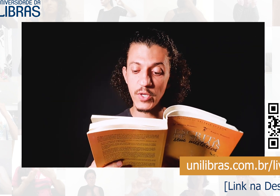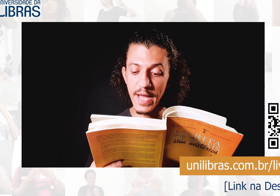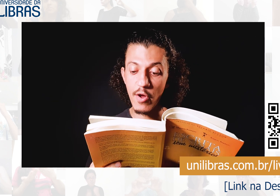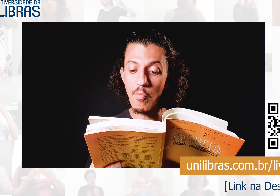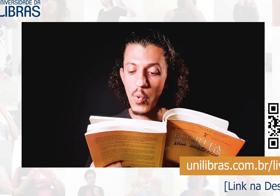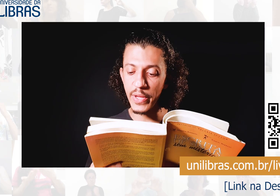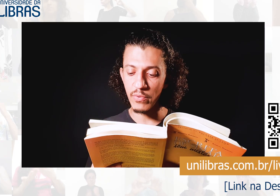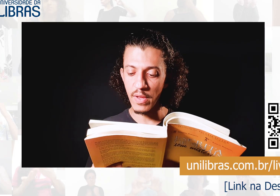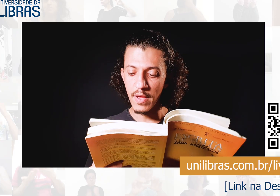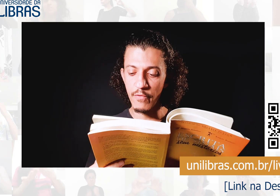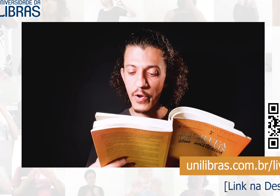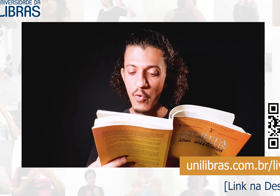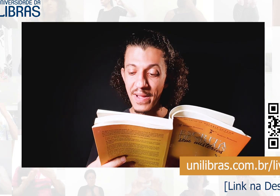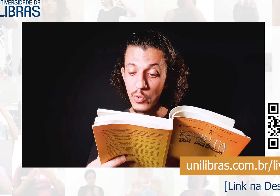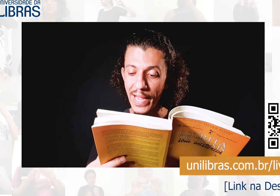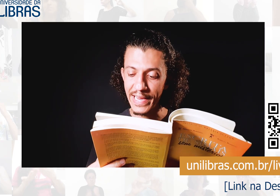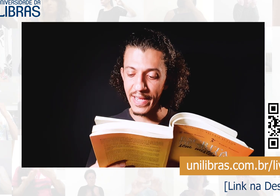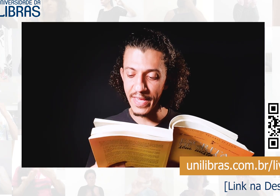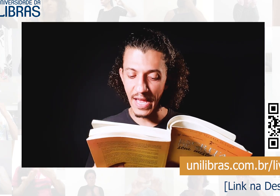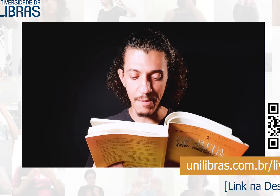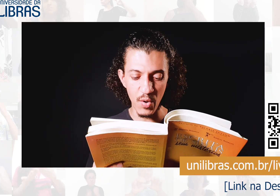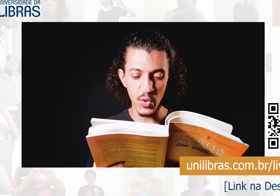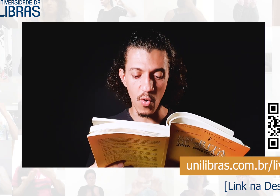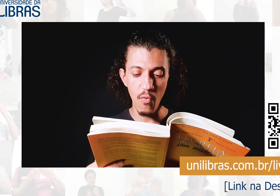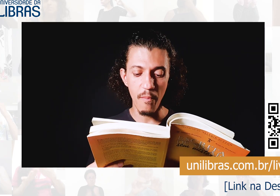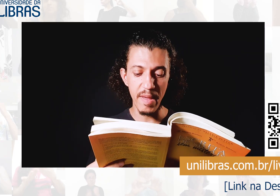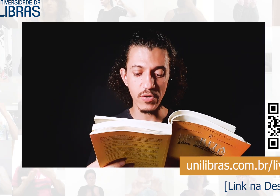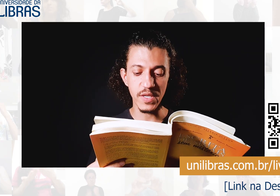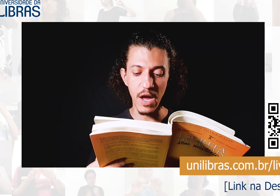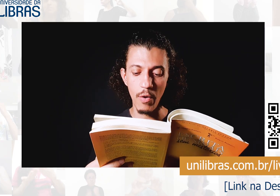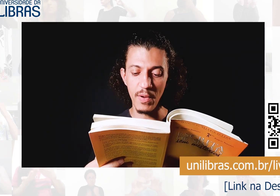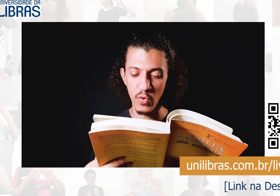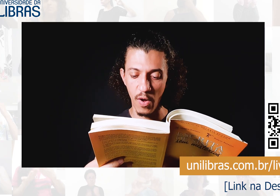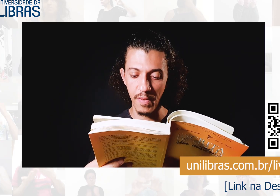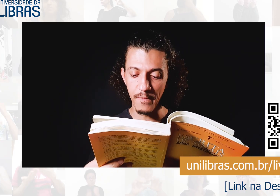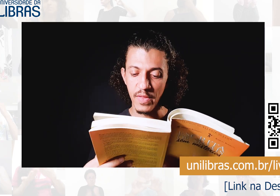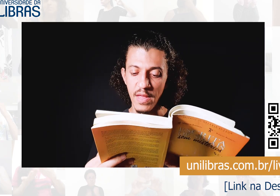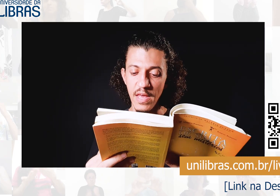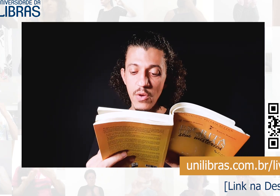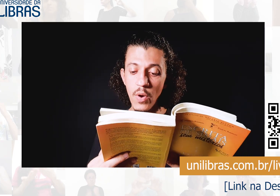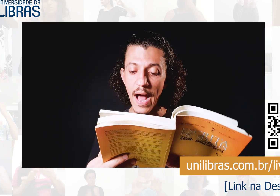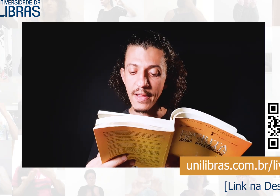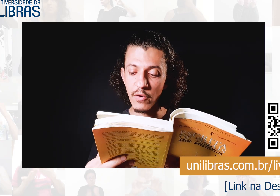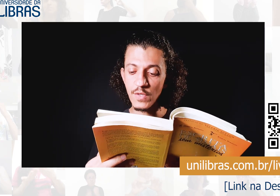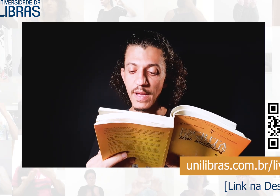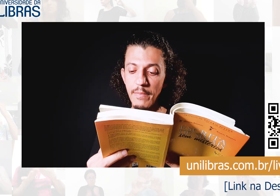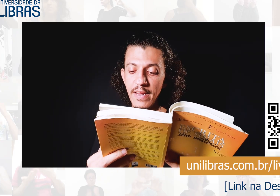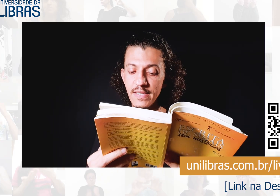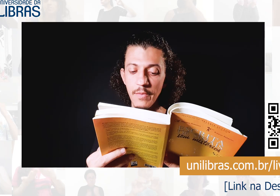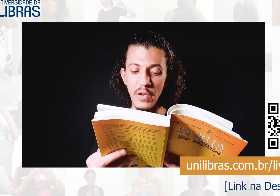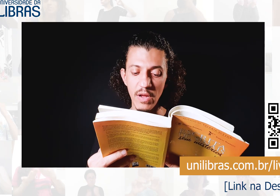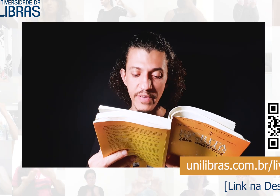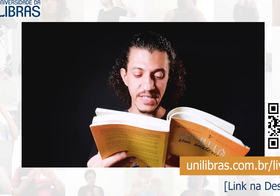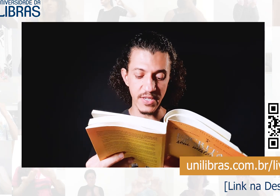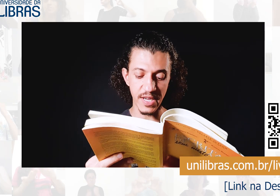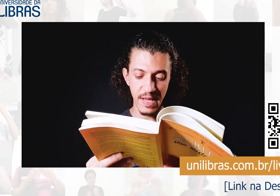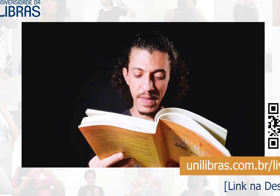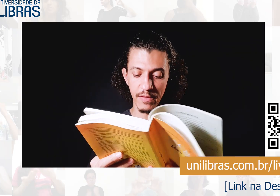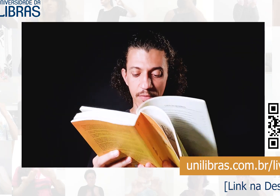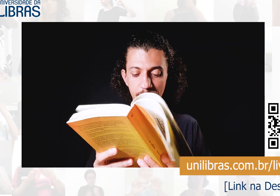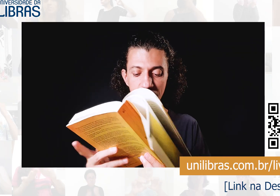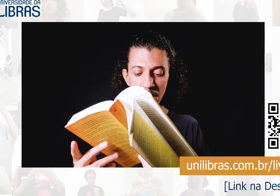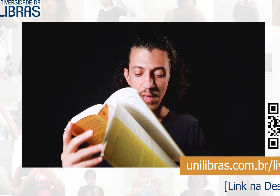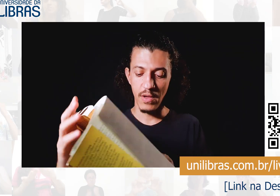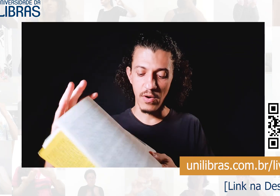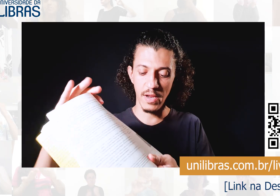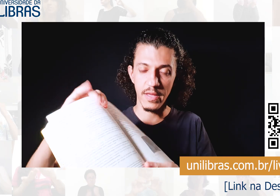que me emocionaram muito foram uma toalhinha que ela bordou, meu sinal e meu nome, e um cartão nos parabenizando pelo meu aniversário de